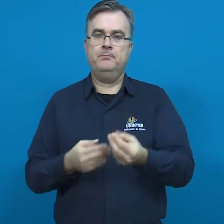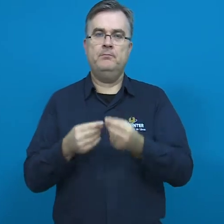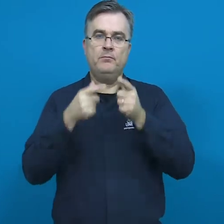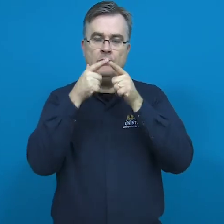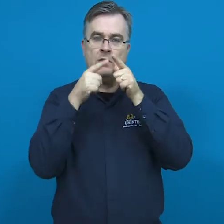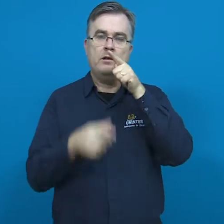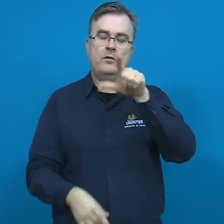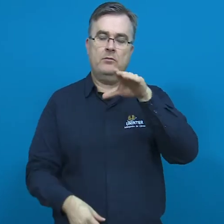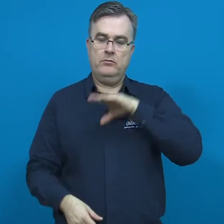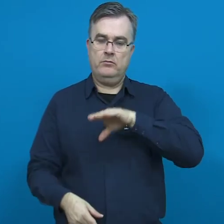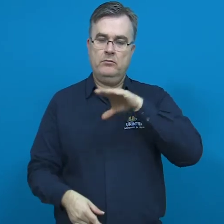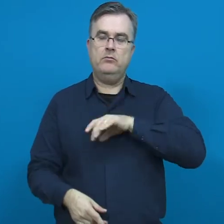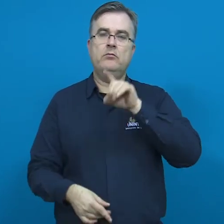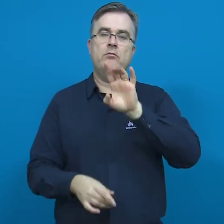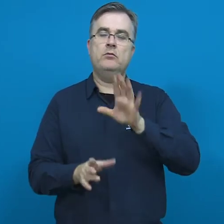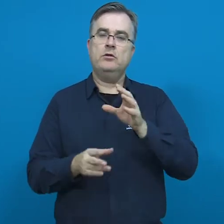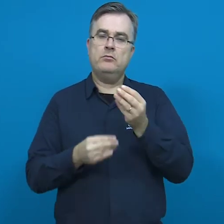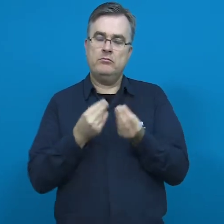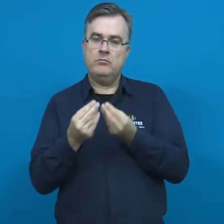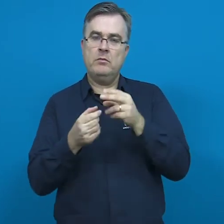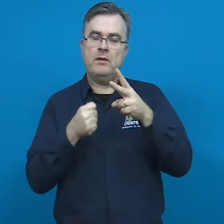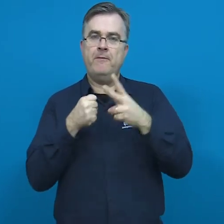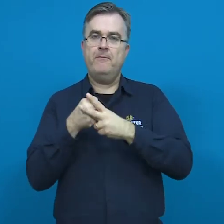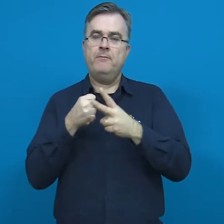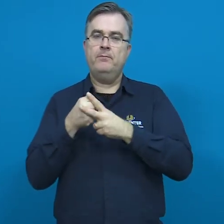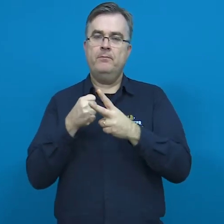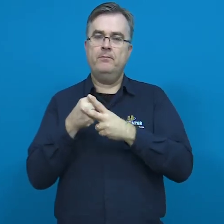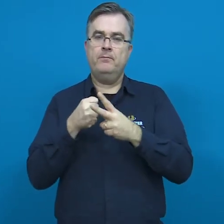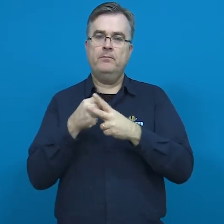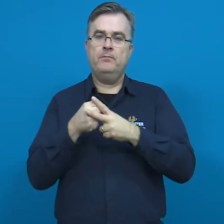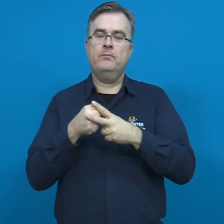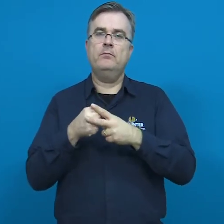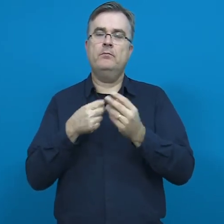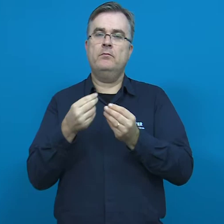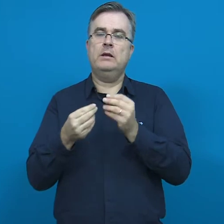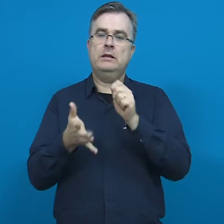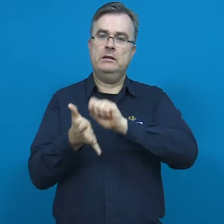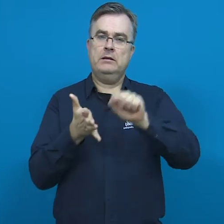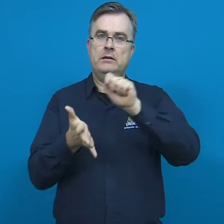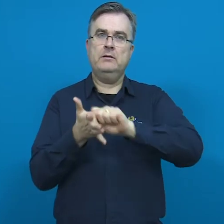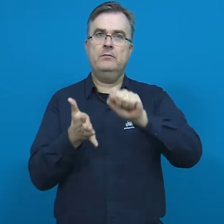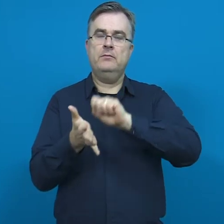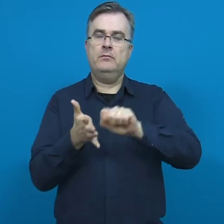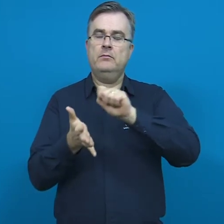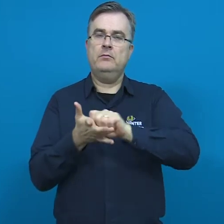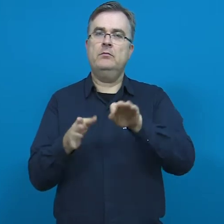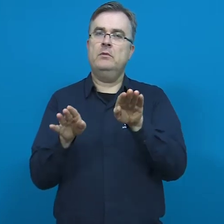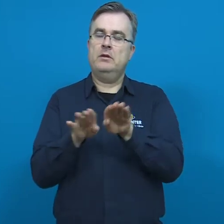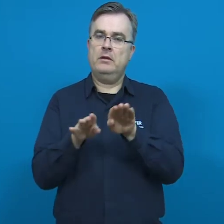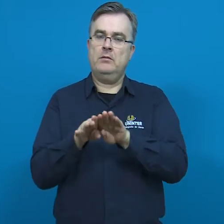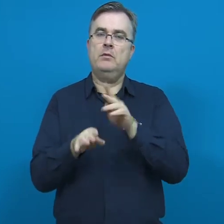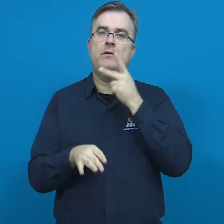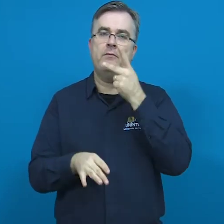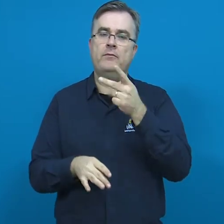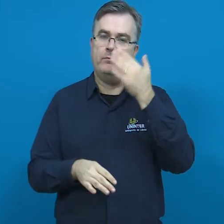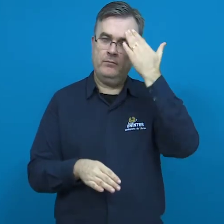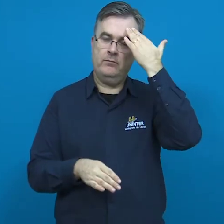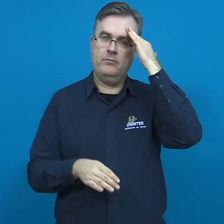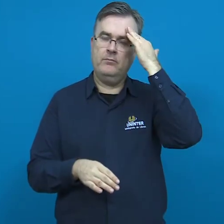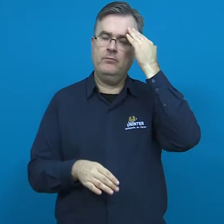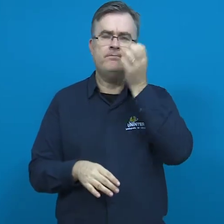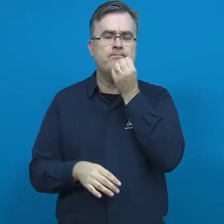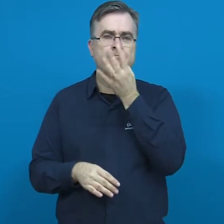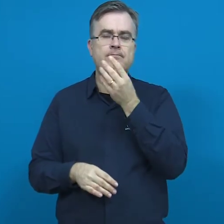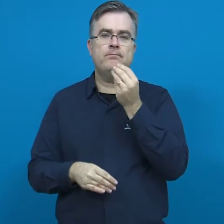futuro. E a língua portuguesa, você já vai conjugar esses verbos na escrita e na fala também. Deixa eu ver